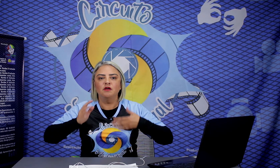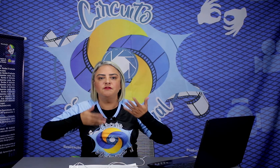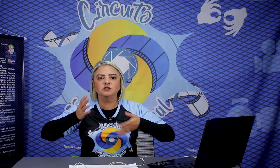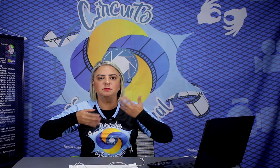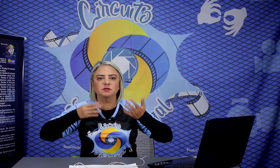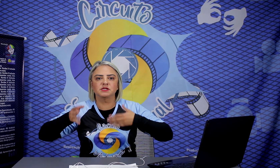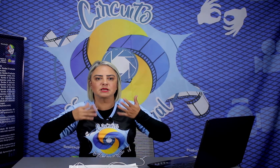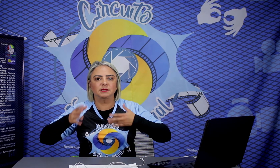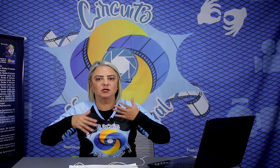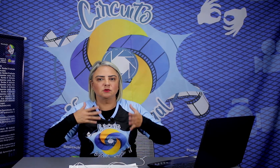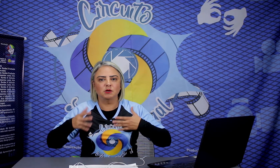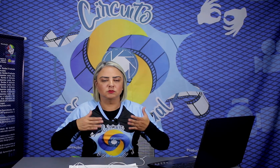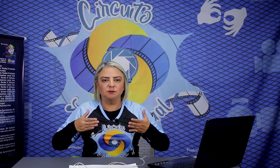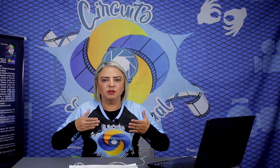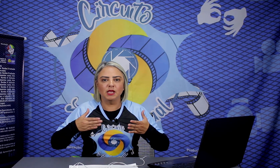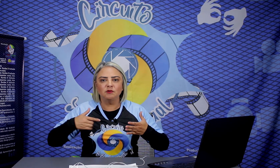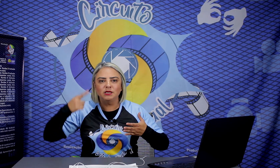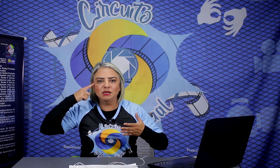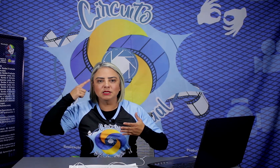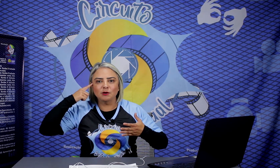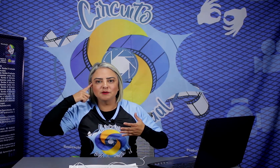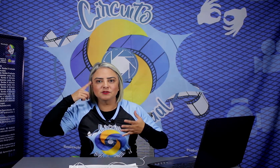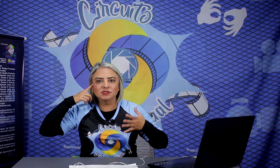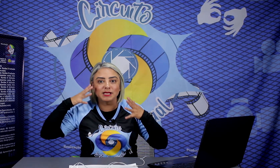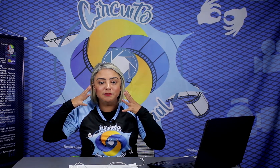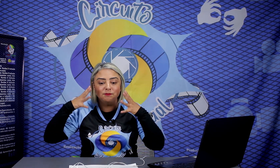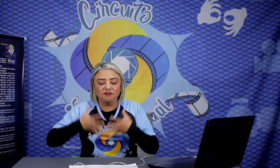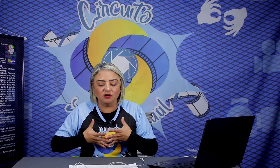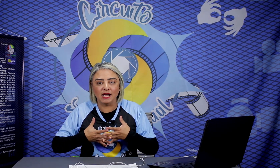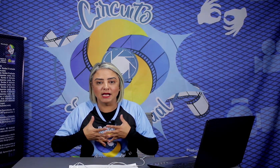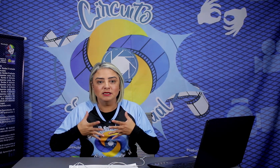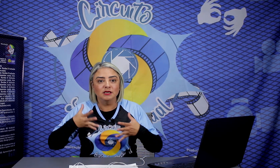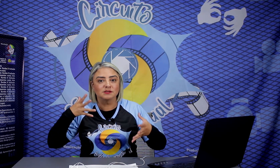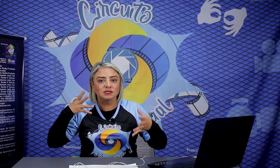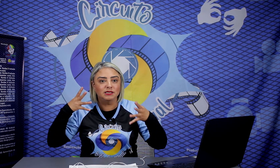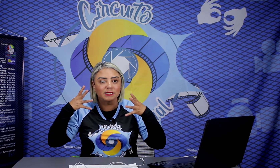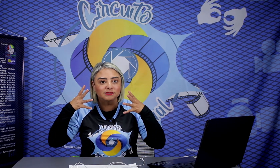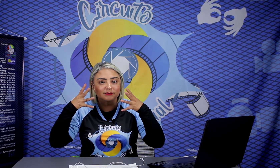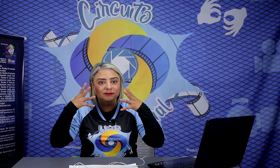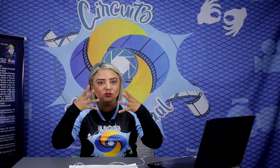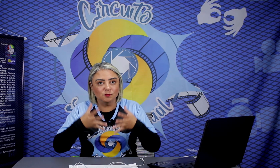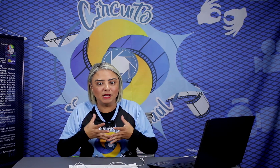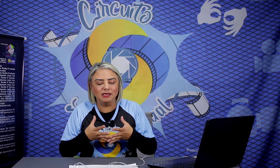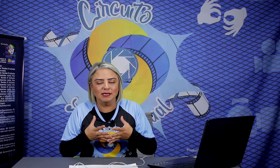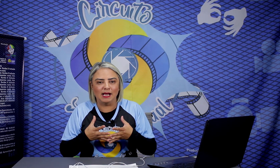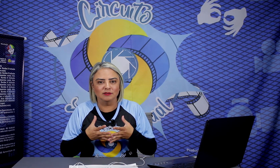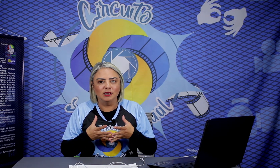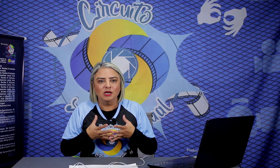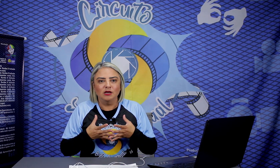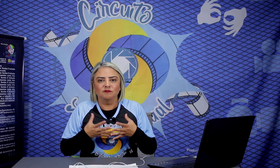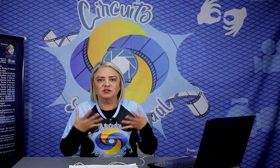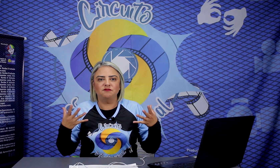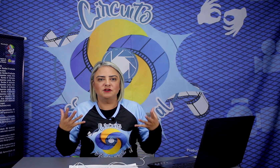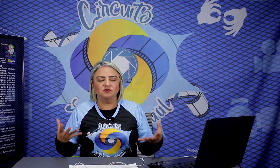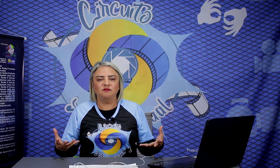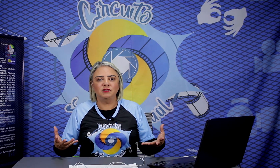Físico porque você está batendo mão o tempo inteiro e mental porque você está hiperfocada, você tem que estar super ligado. Você faz um evento de